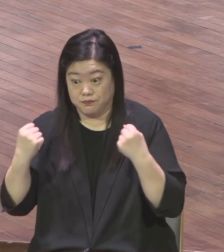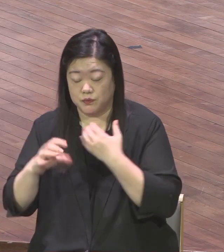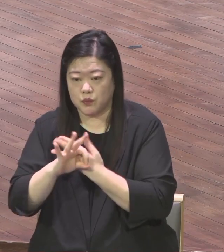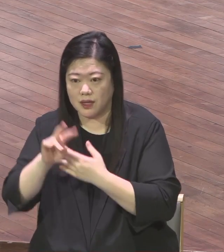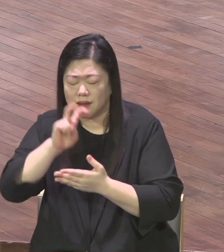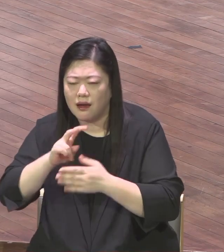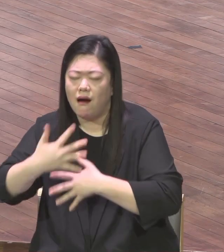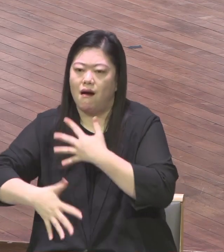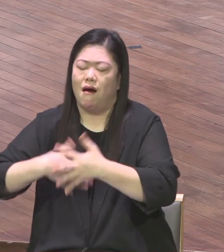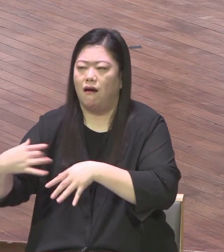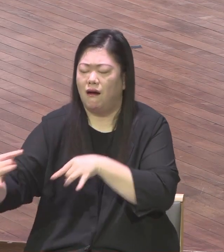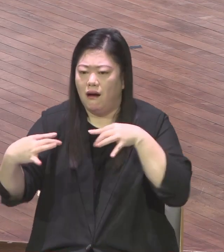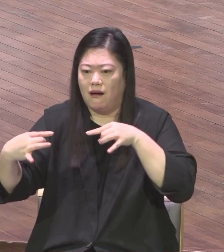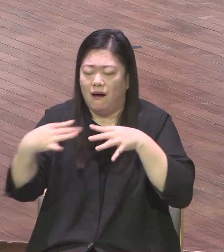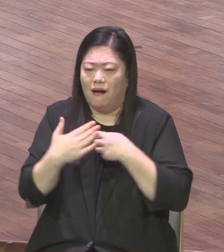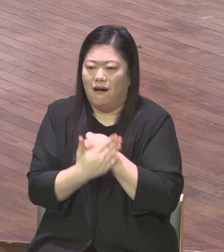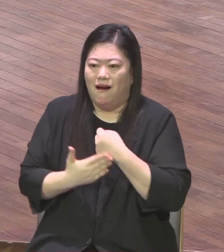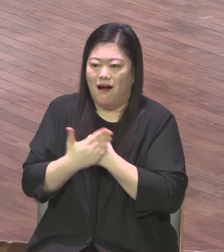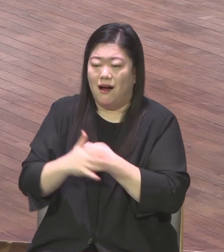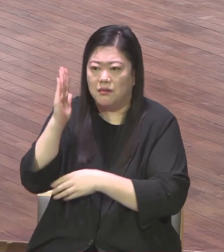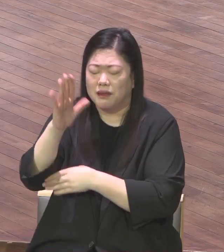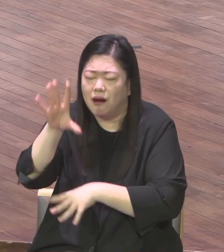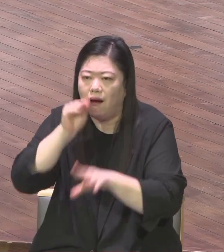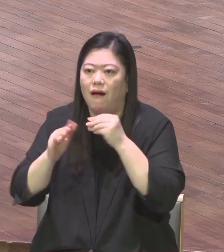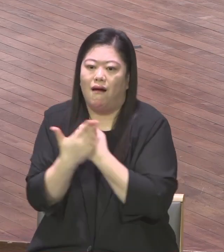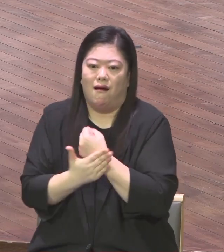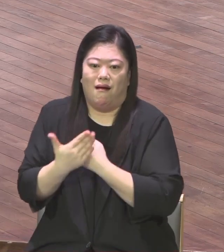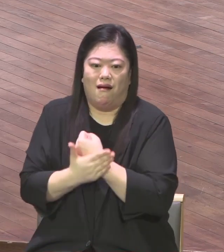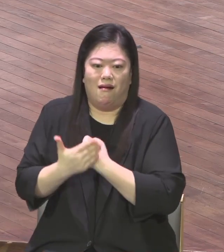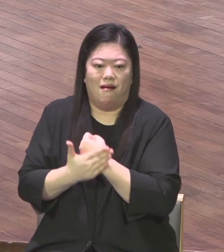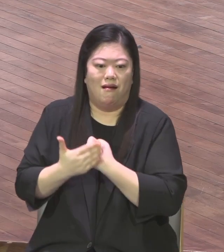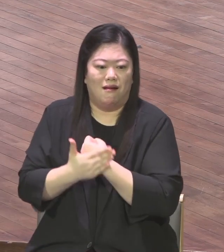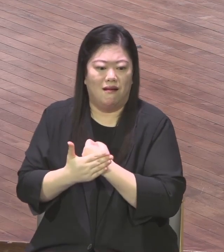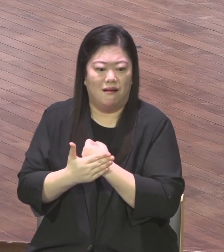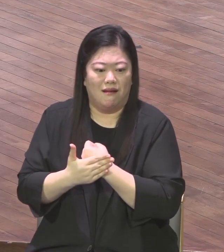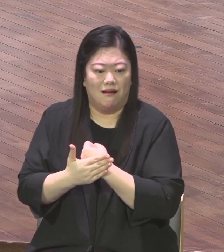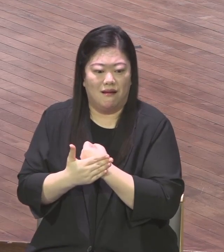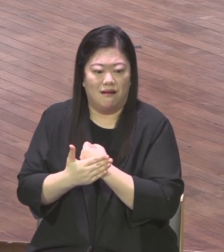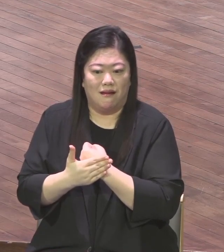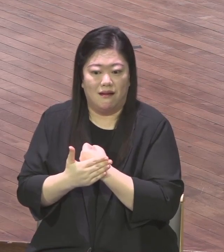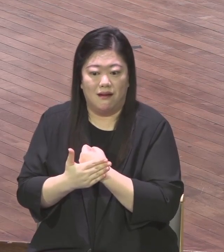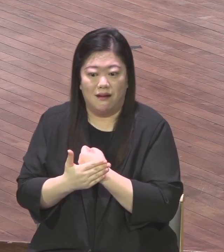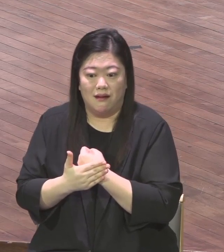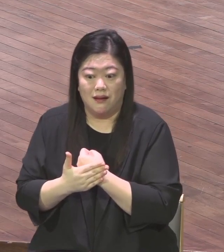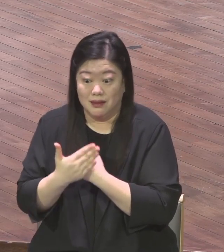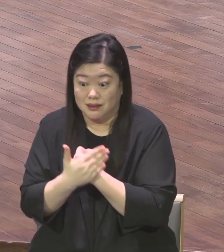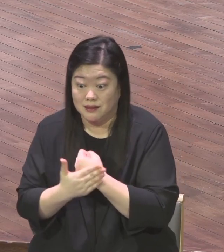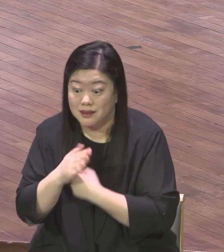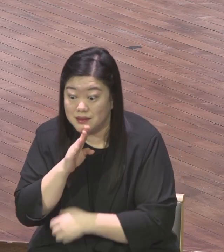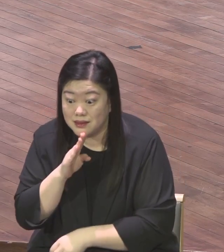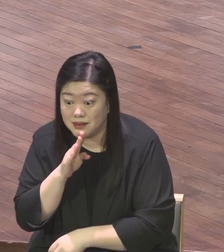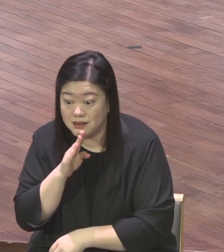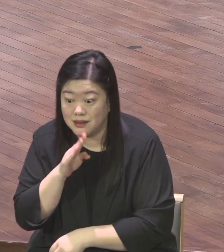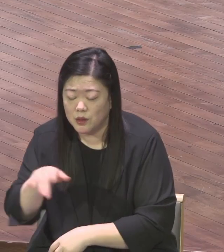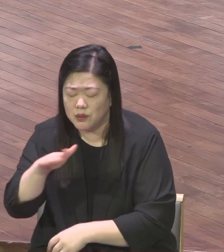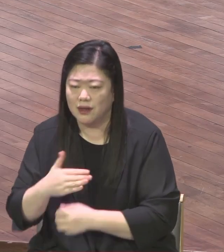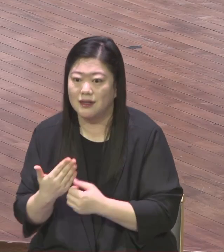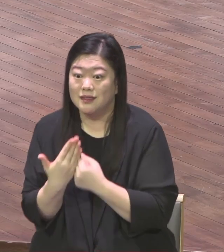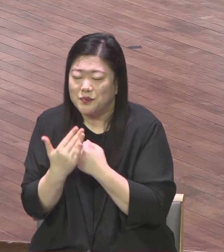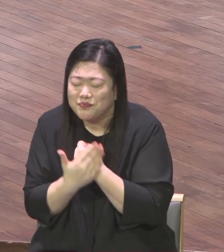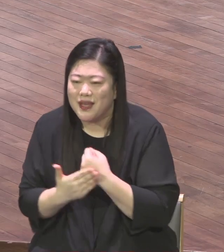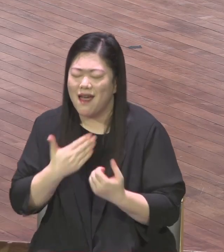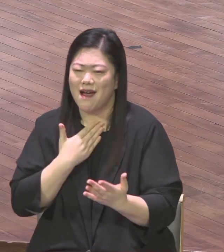그래서 성령이 내 안에 계신 걸 알지 못하느냐, 아시기 바랍니다. 안단 말은 체험이 되죠.